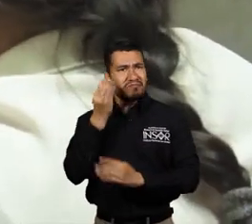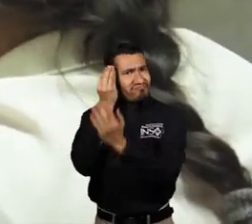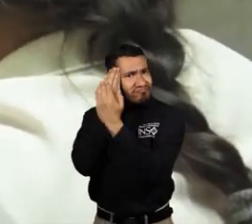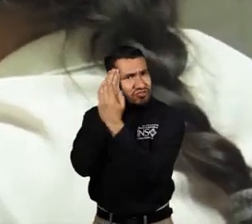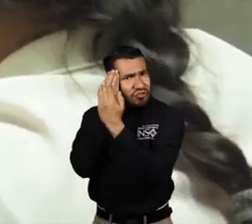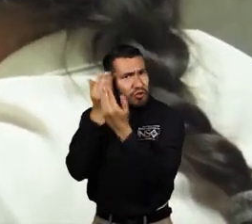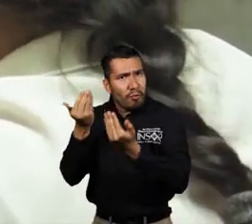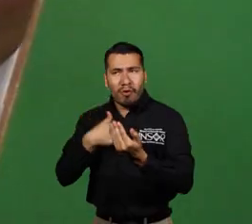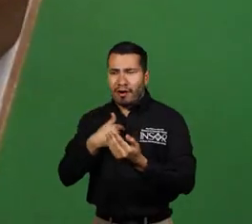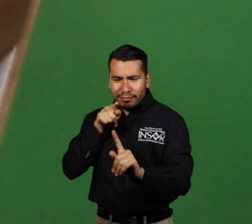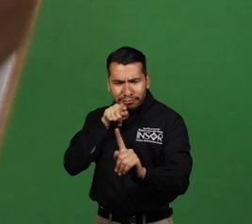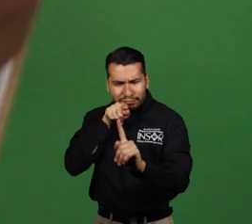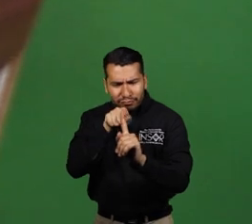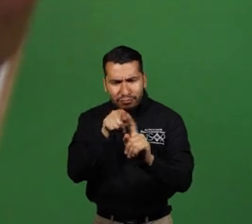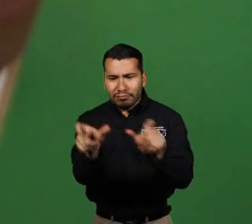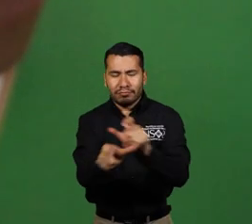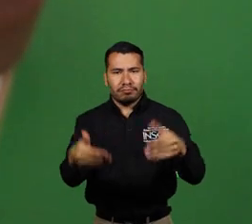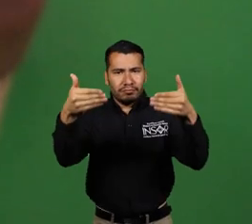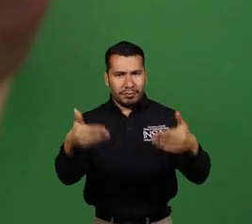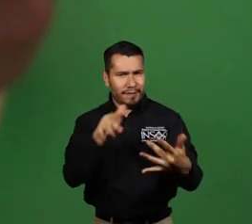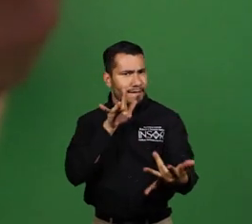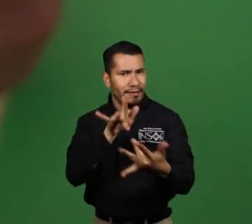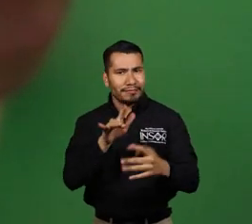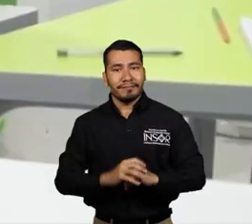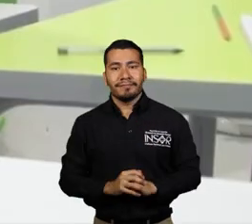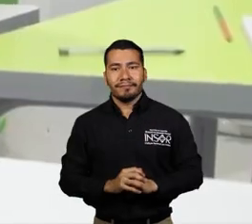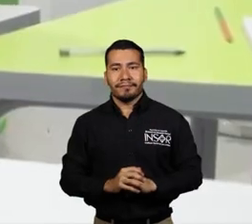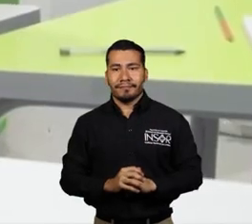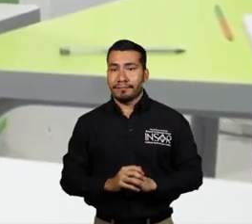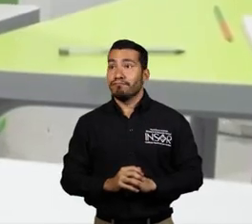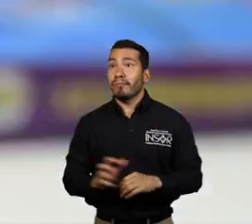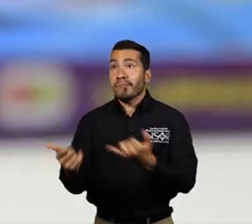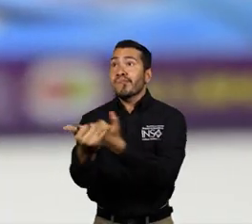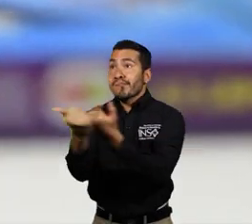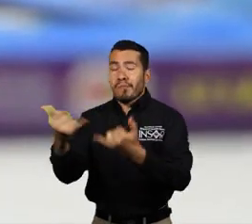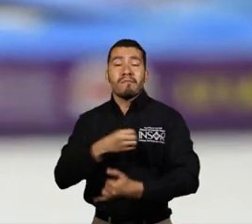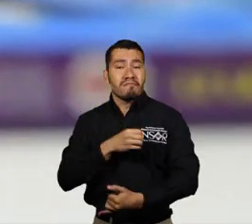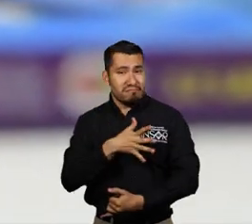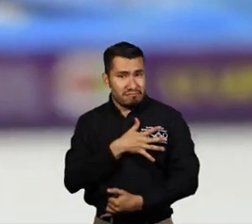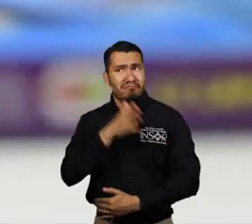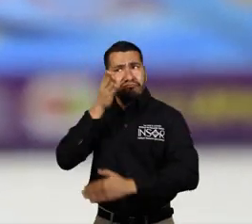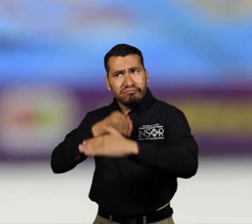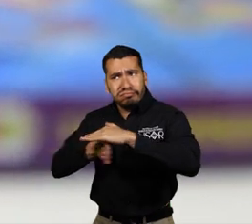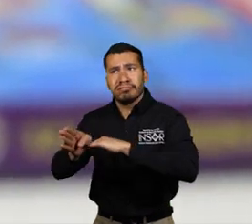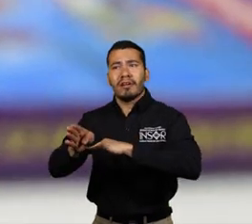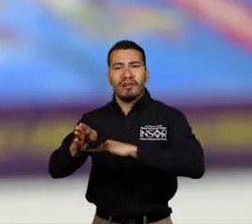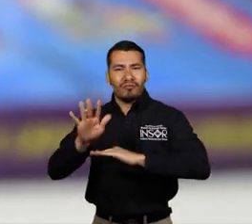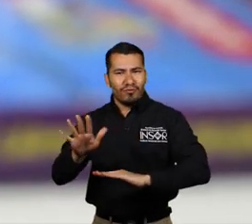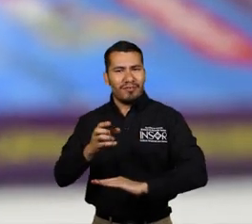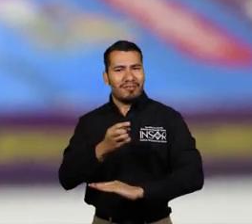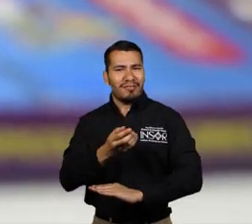inclusiva desarrollo de pruebas saber 11 pertinentes con apoyos en su aplicación para estudiantes con discapacidad